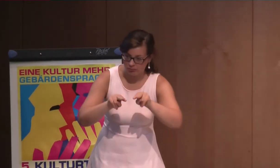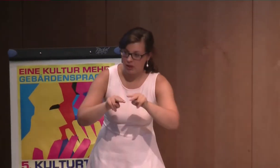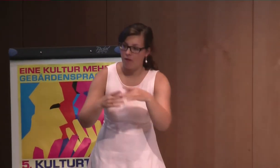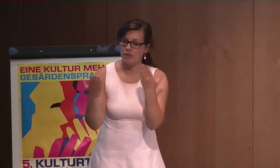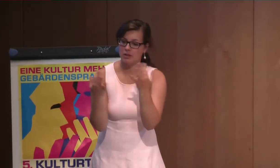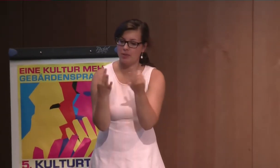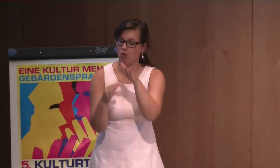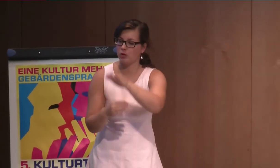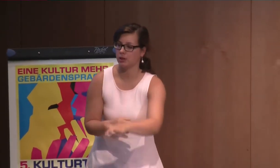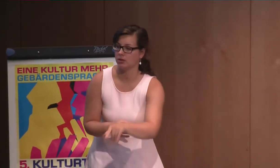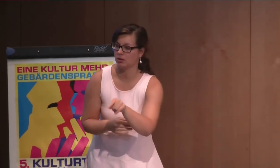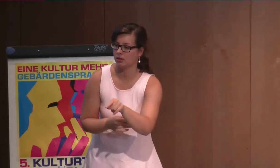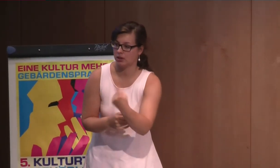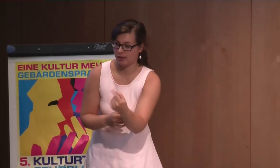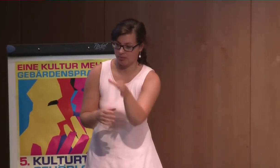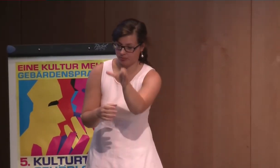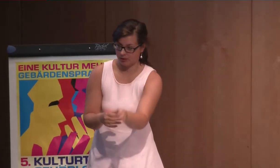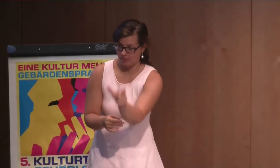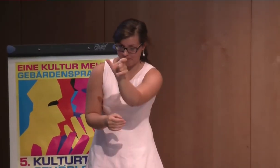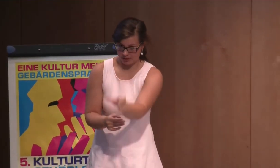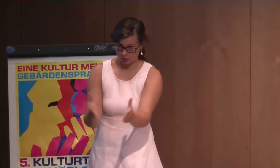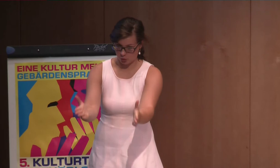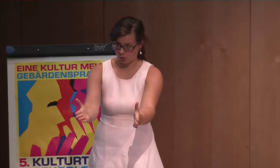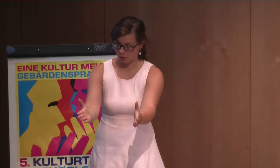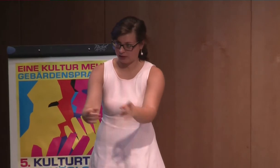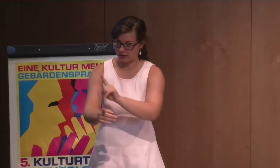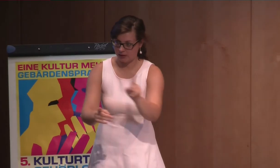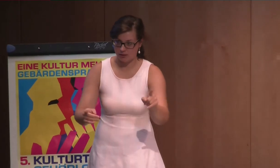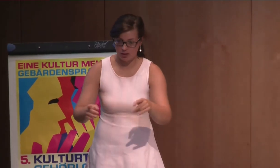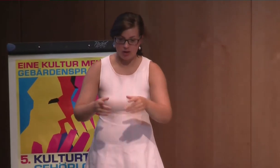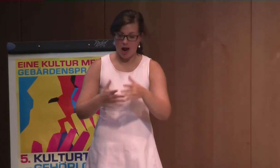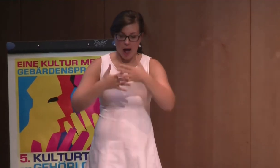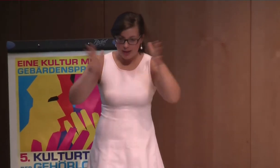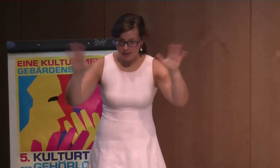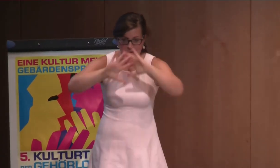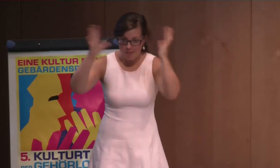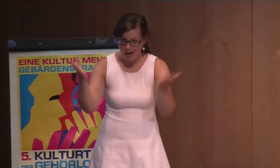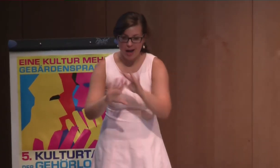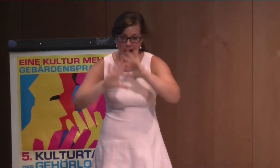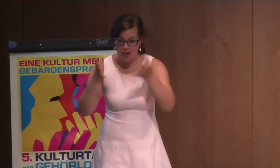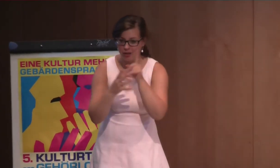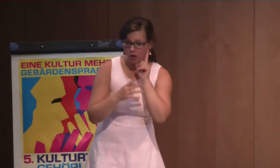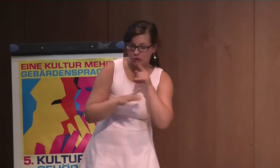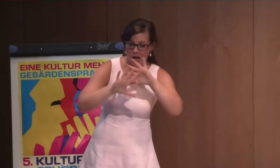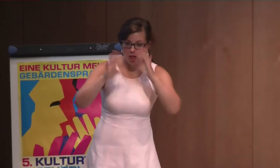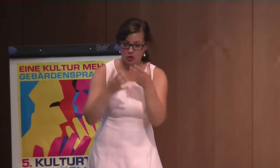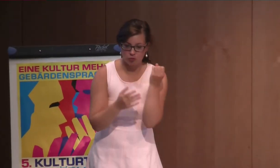werden sozusagen danach betrachtet, was sie brauchen. Also ganz individuell als Person. Und es geht nicht darum zu gucken, allgemein